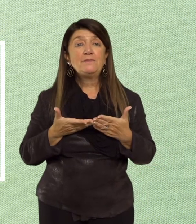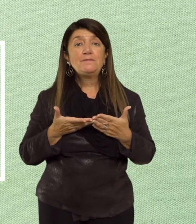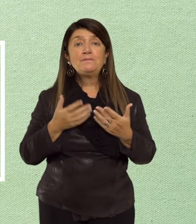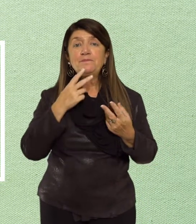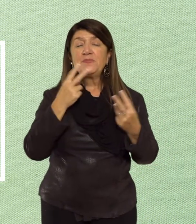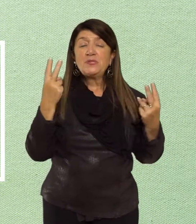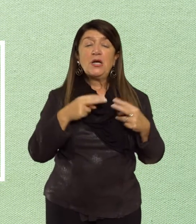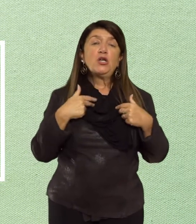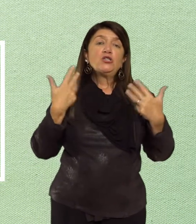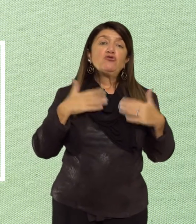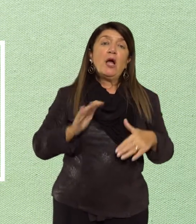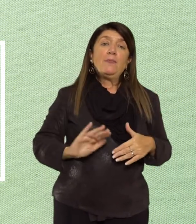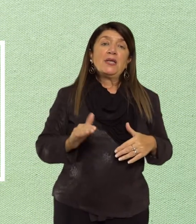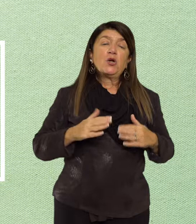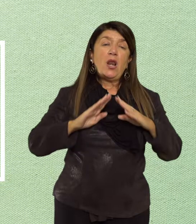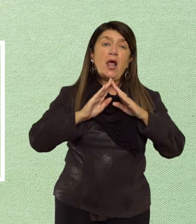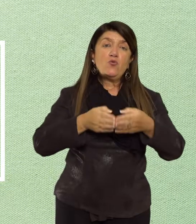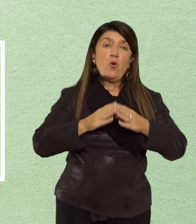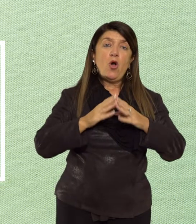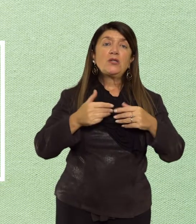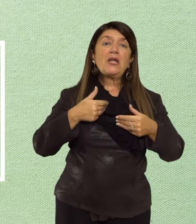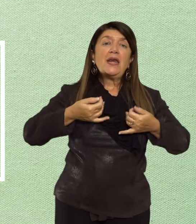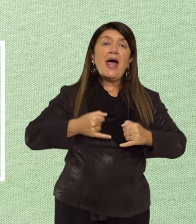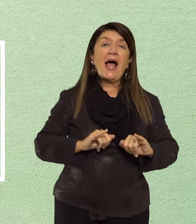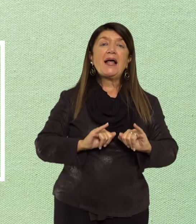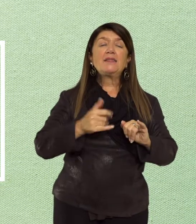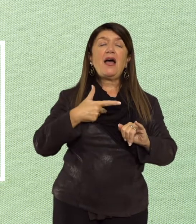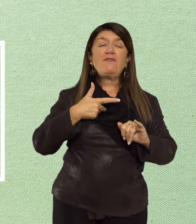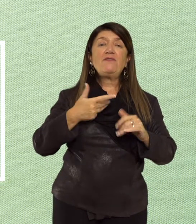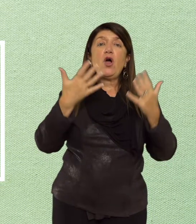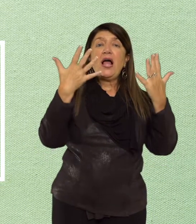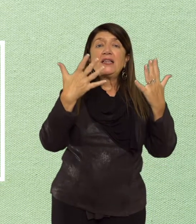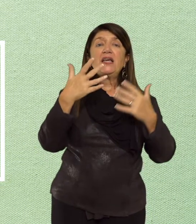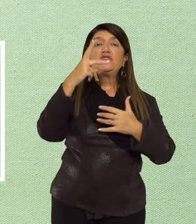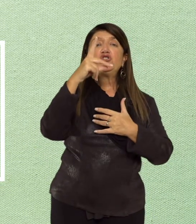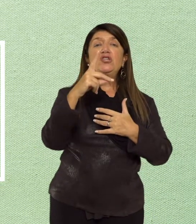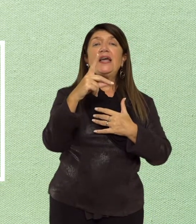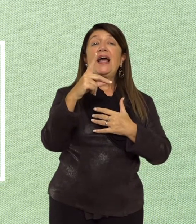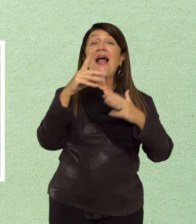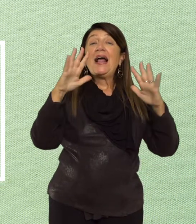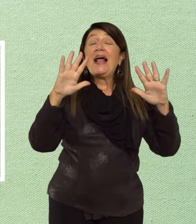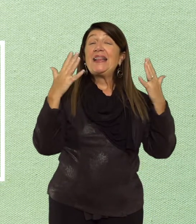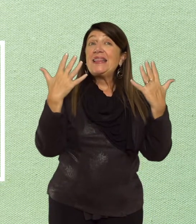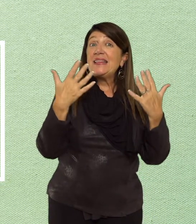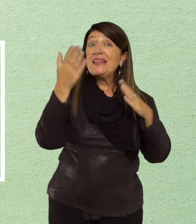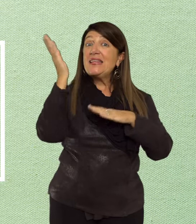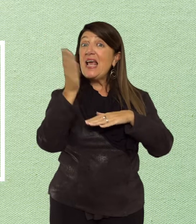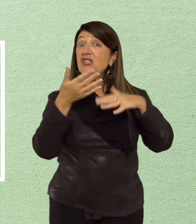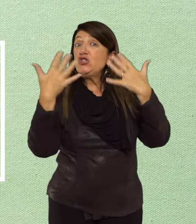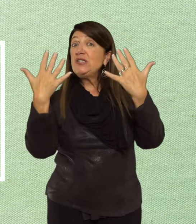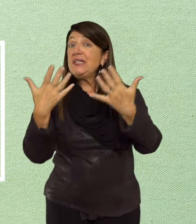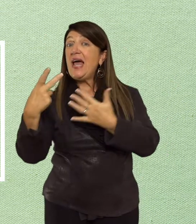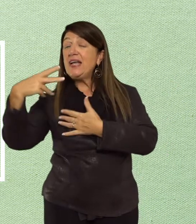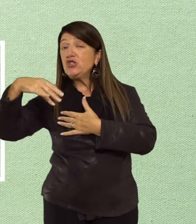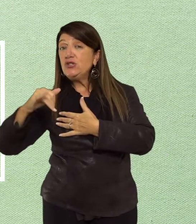da piccola. Io quando sono nata avevo 10 decimi, quindi vedevo normalmente e pian piano la vista ha cominciato a